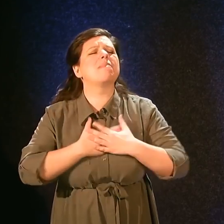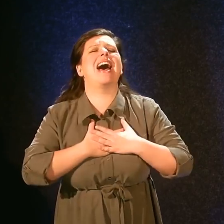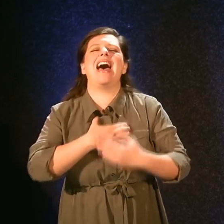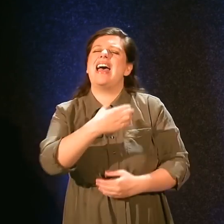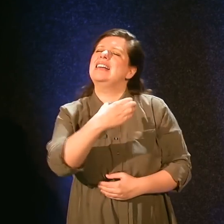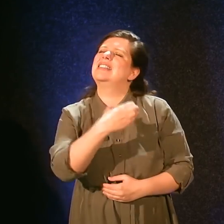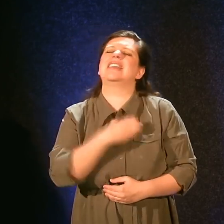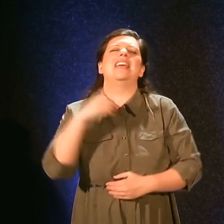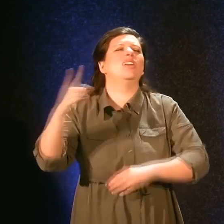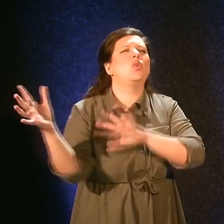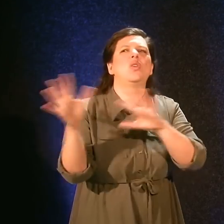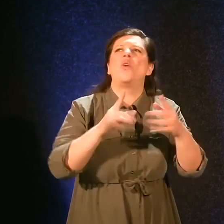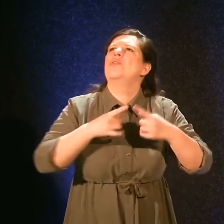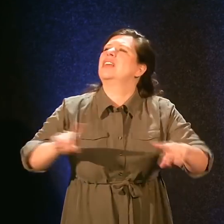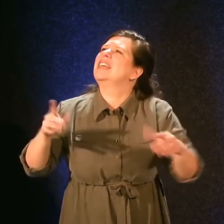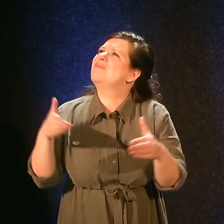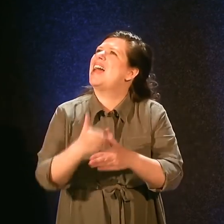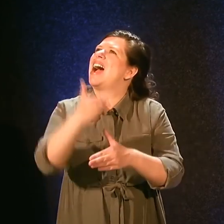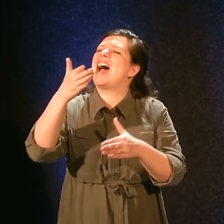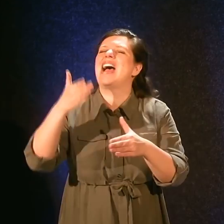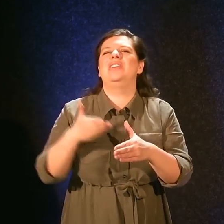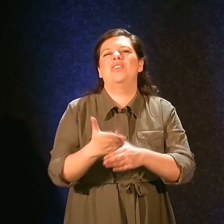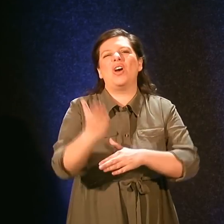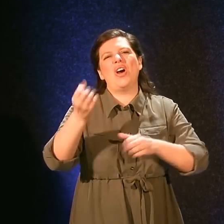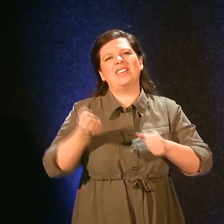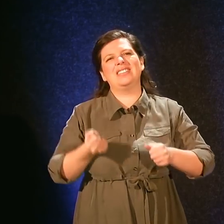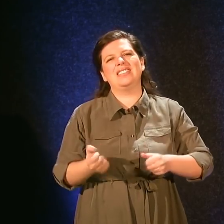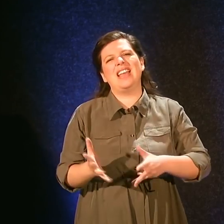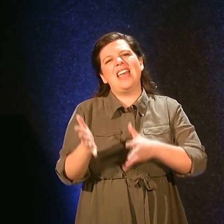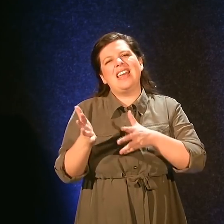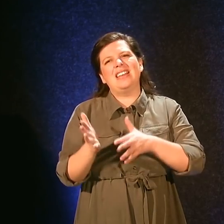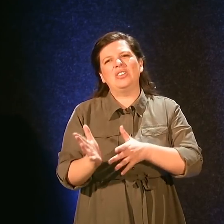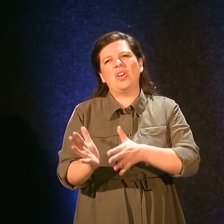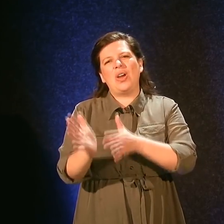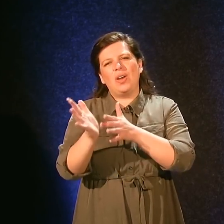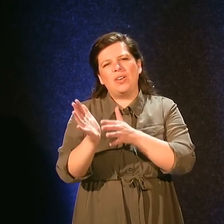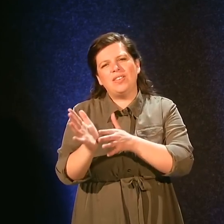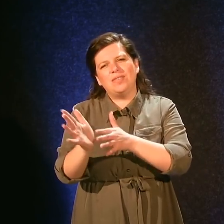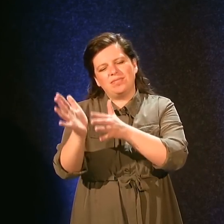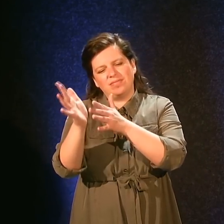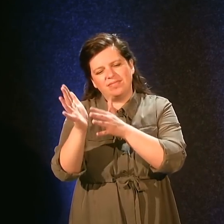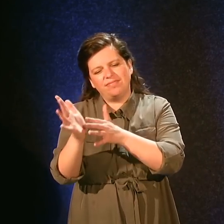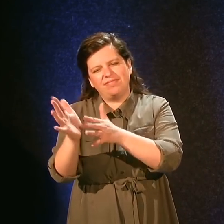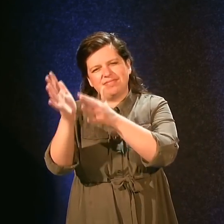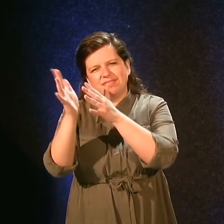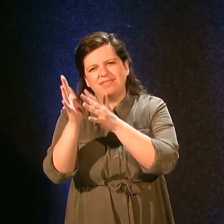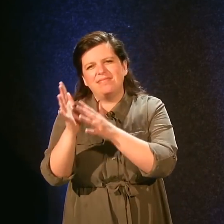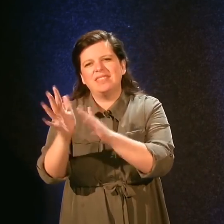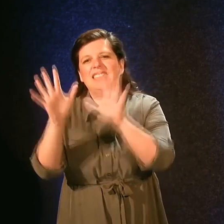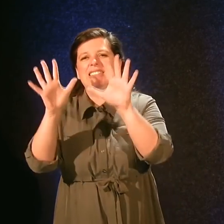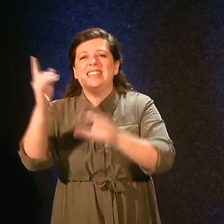toch mijn ziel uw loflied blijven zingen.